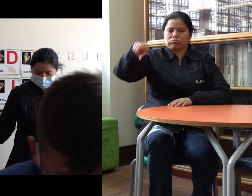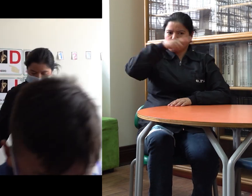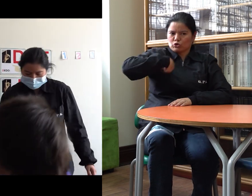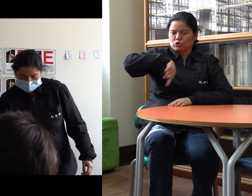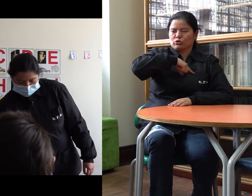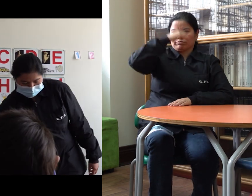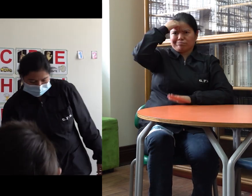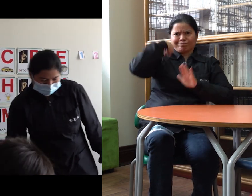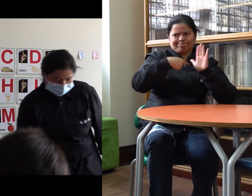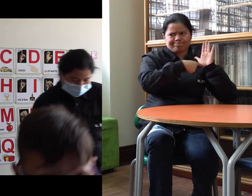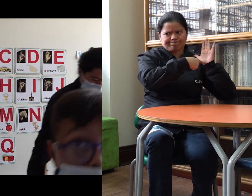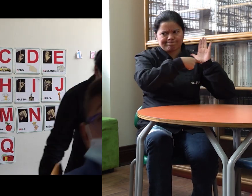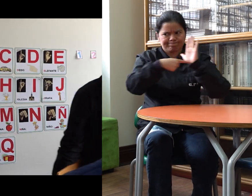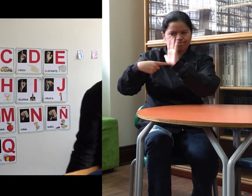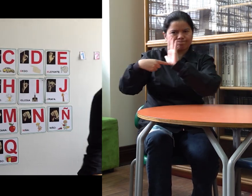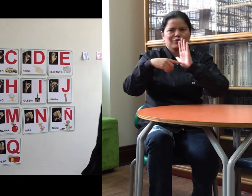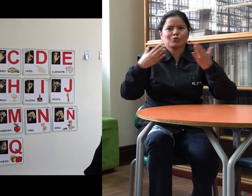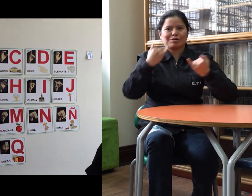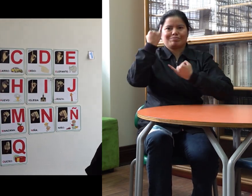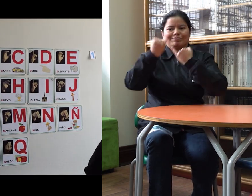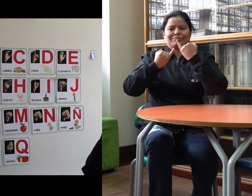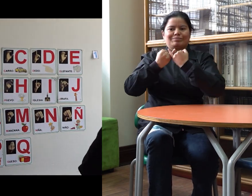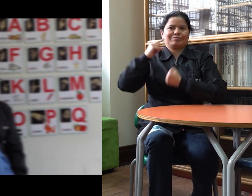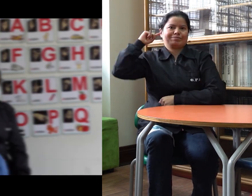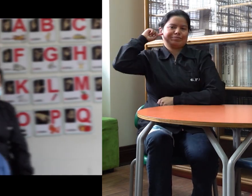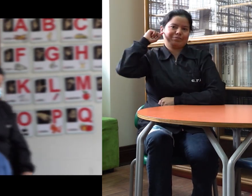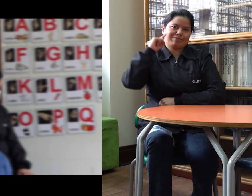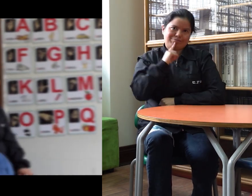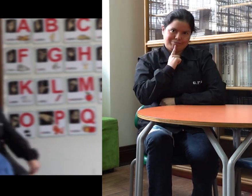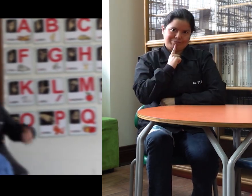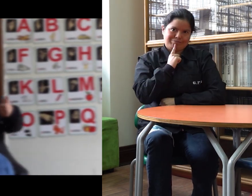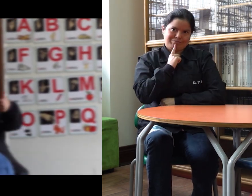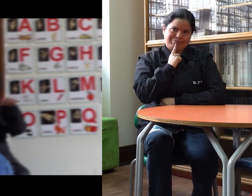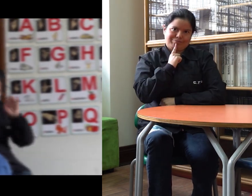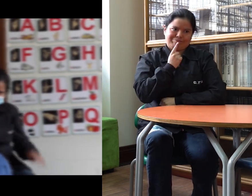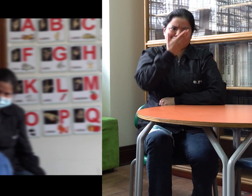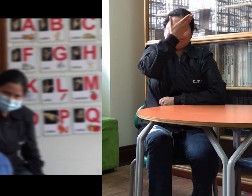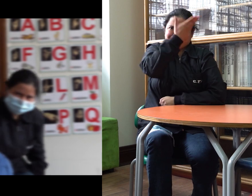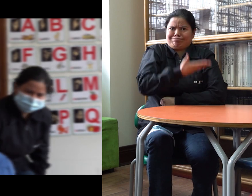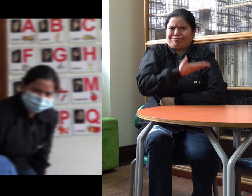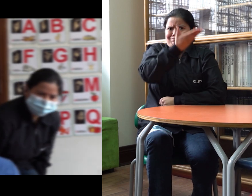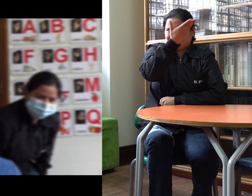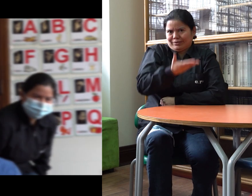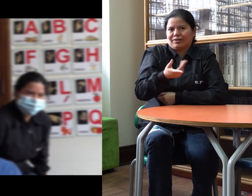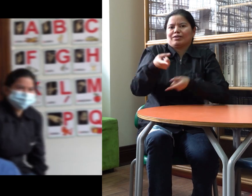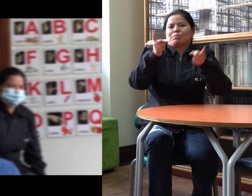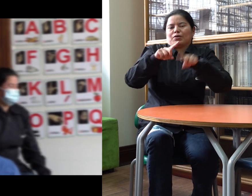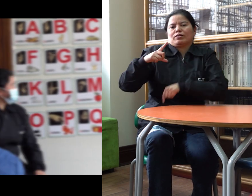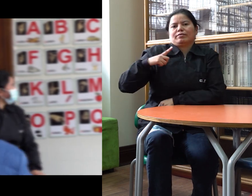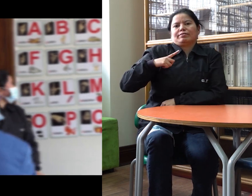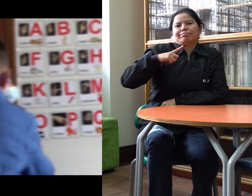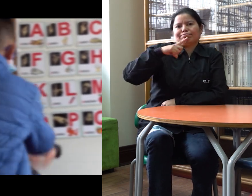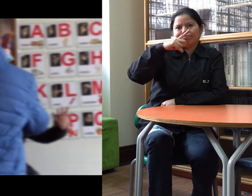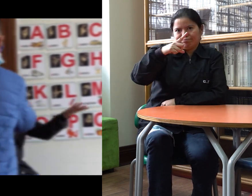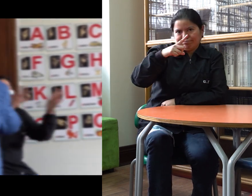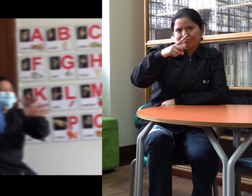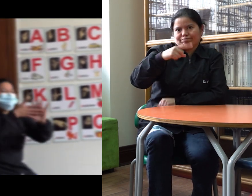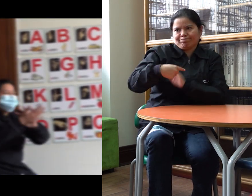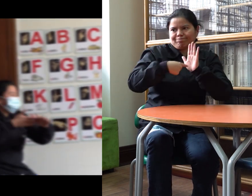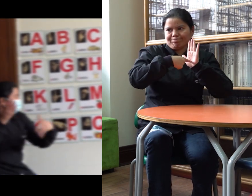Existen otros docentes sordos que están trabajando en diferentes contextos. También fue necesario demostrar a los padres de